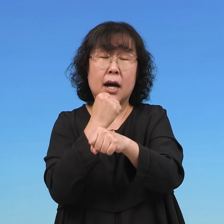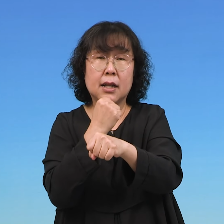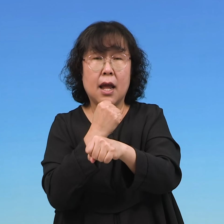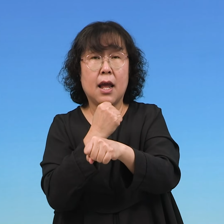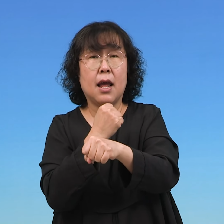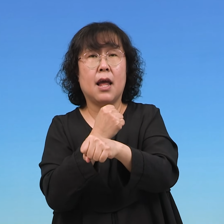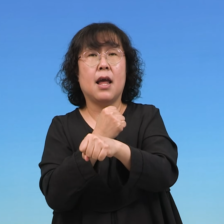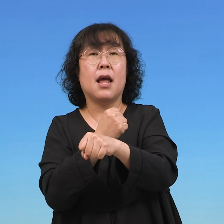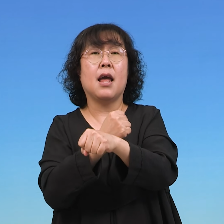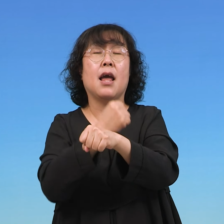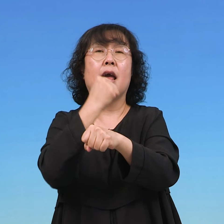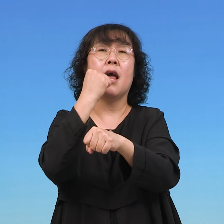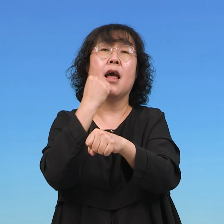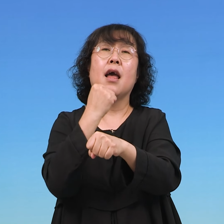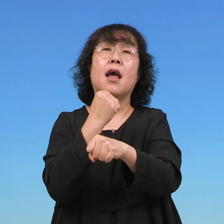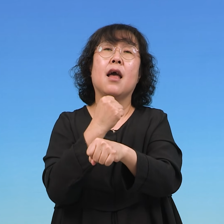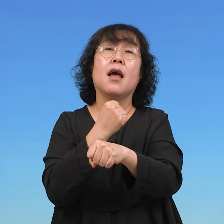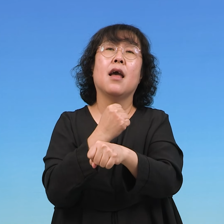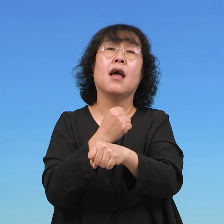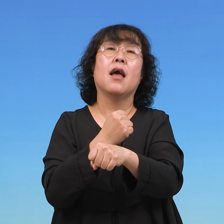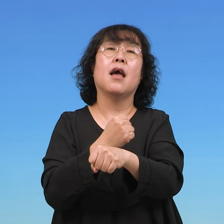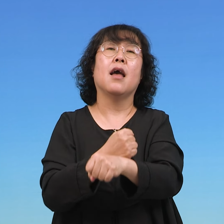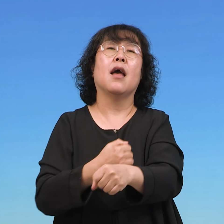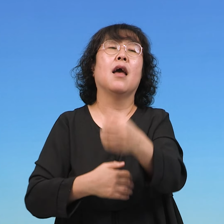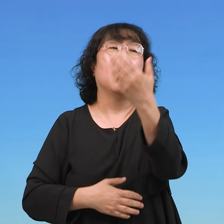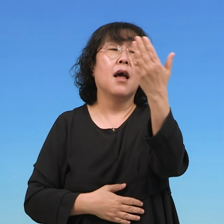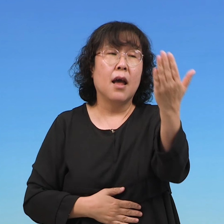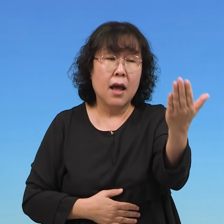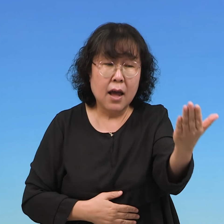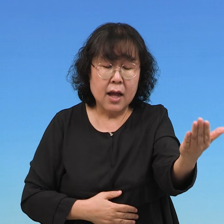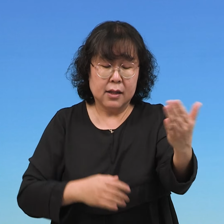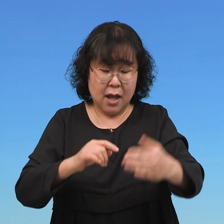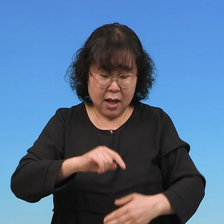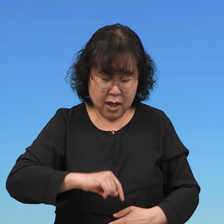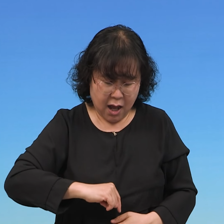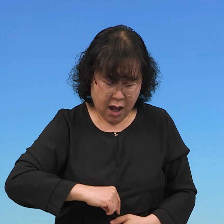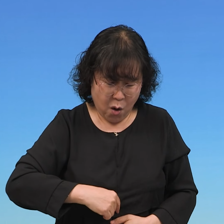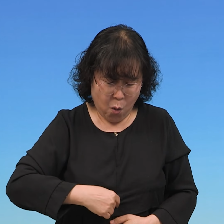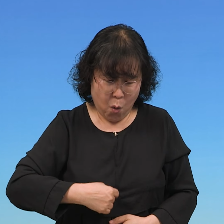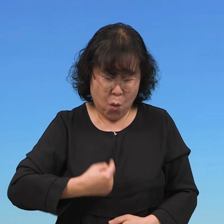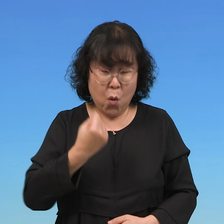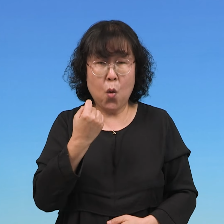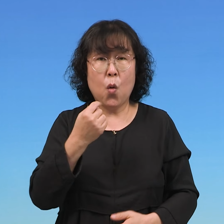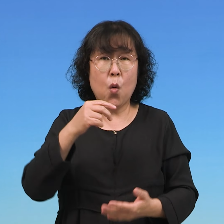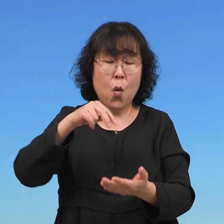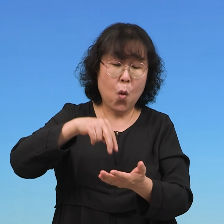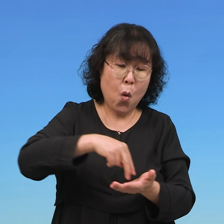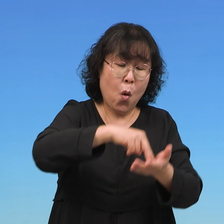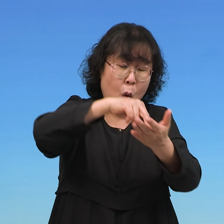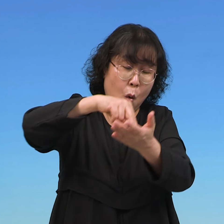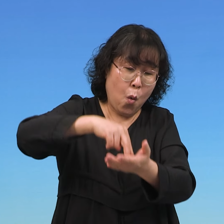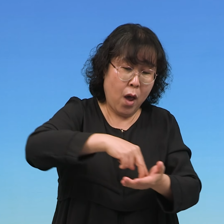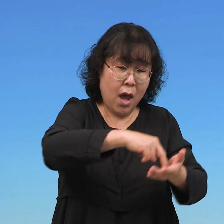여러분 꼭 기억하십시오. 내가 홀로 외로워서